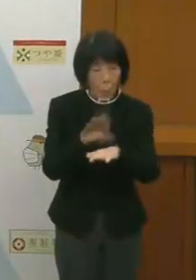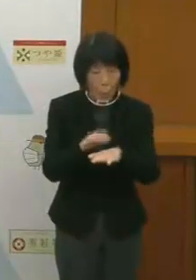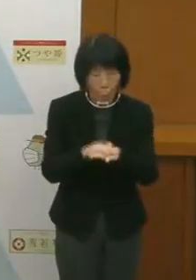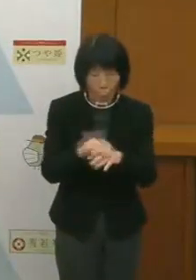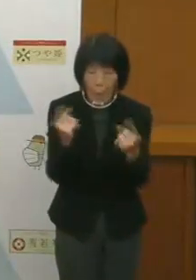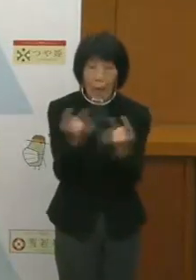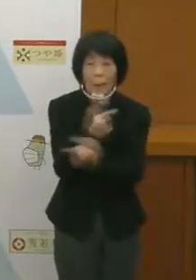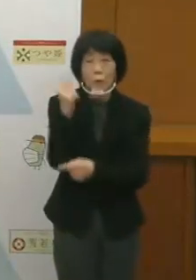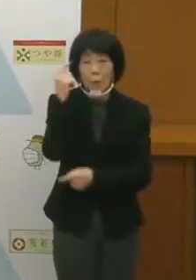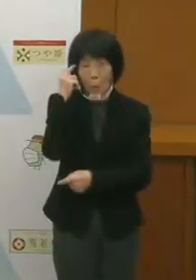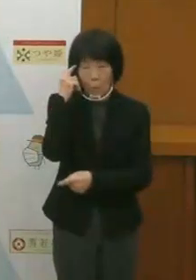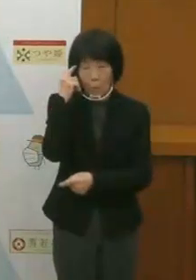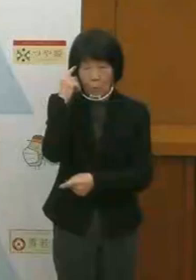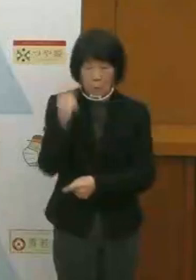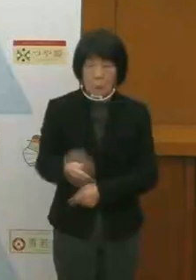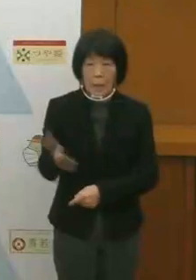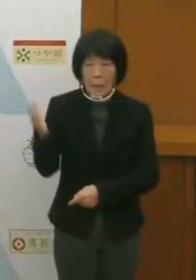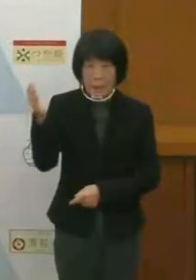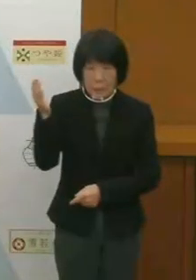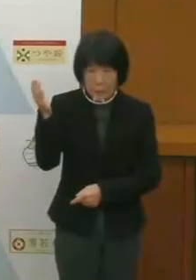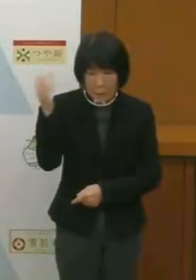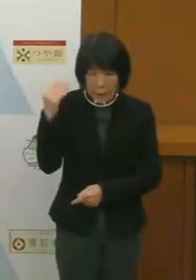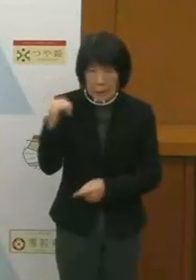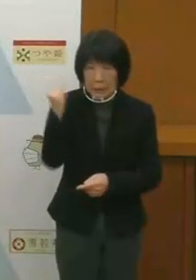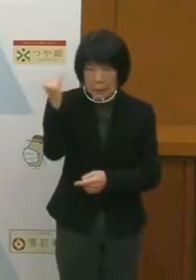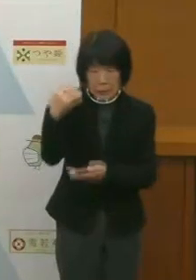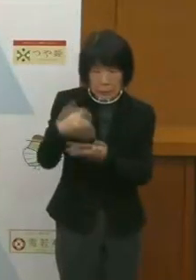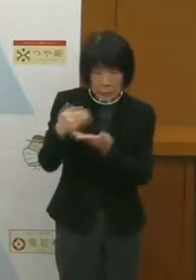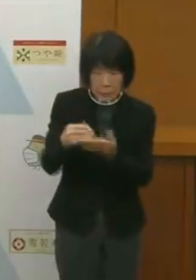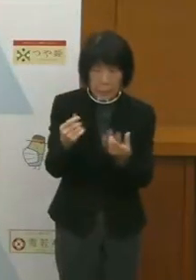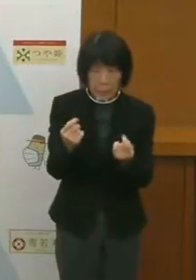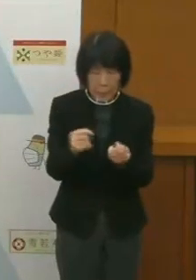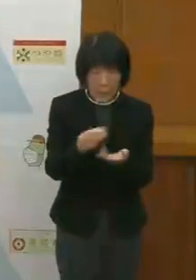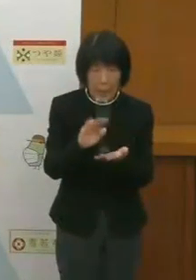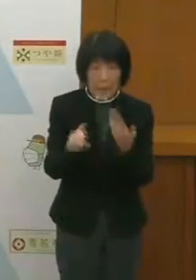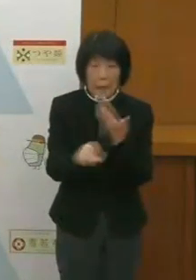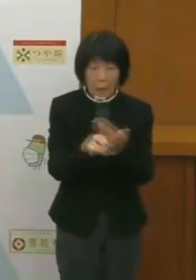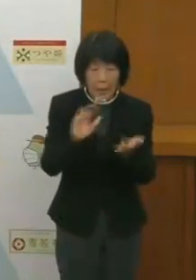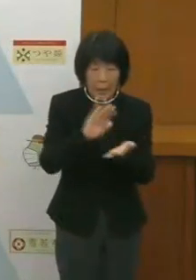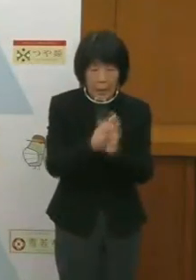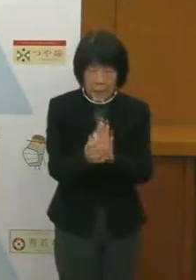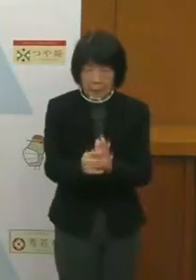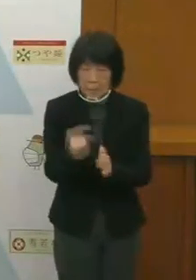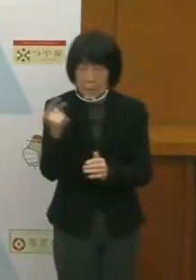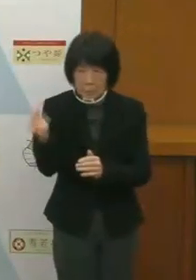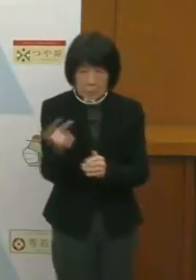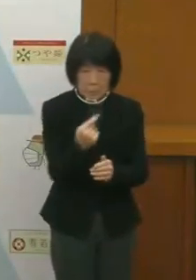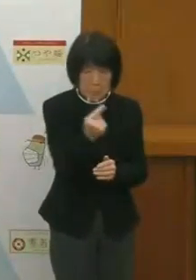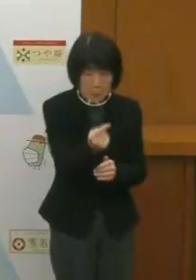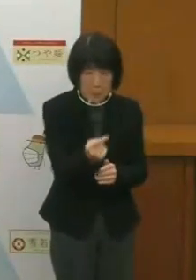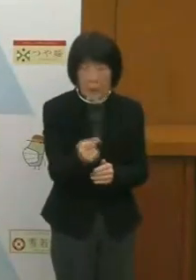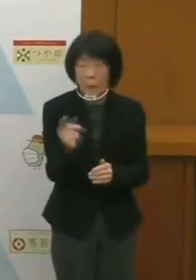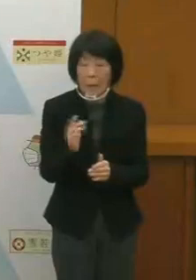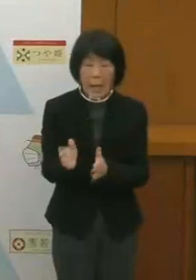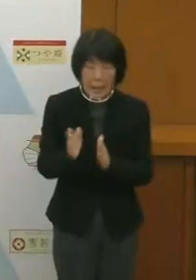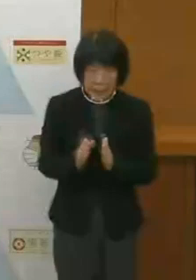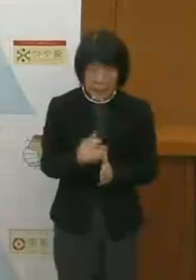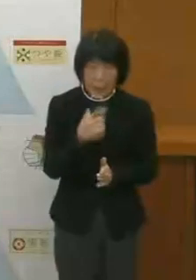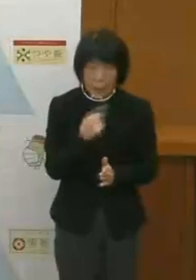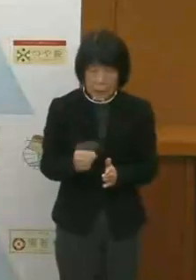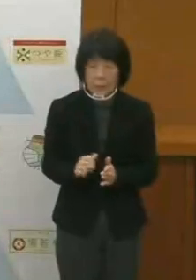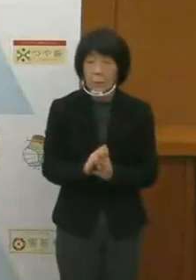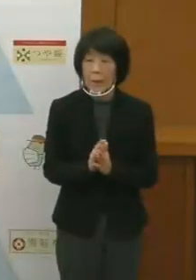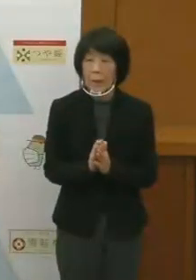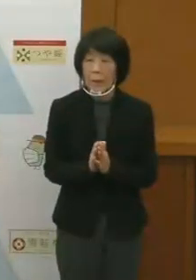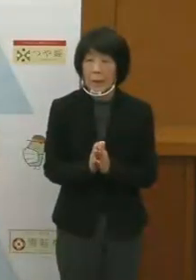は、これまで通り移動先、県外の移動控えてと、感染拡大地域の移動控えてというのと、県内の